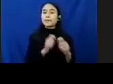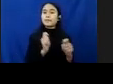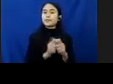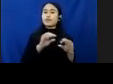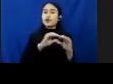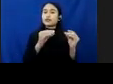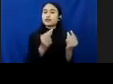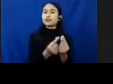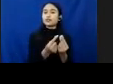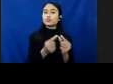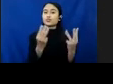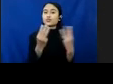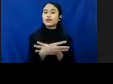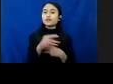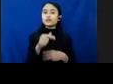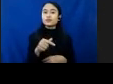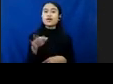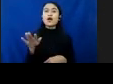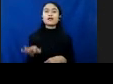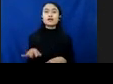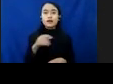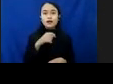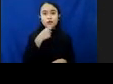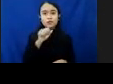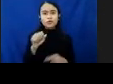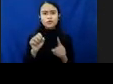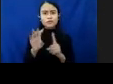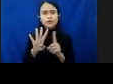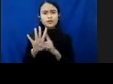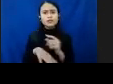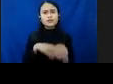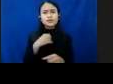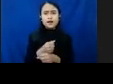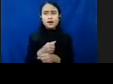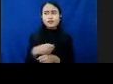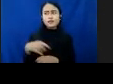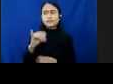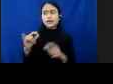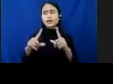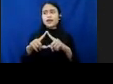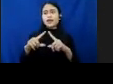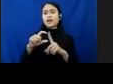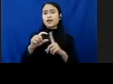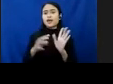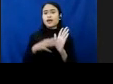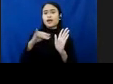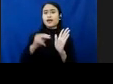ini adalah seorang anak berusia 14 tahun. sebagai admin dari grup WhatsApp